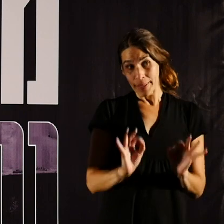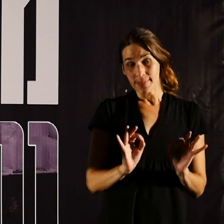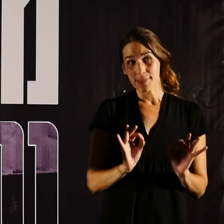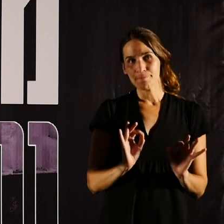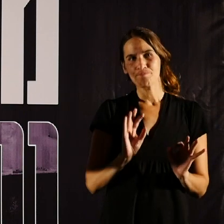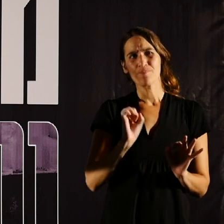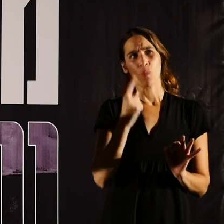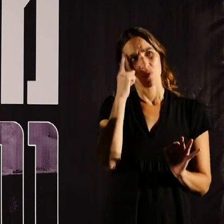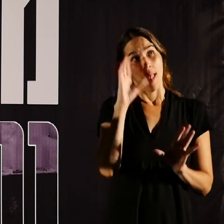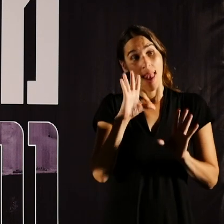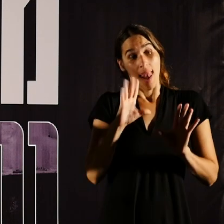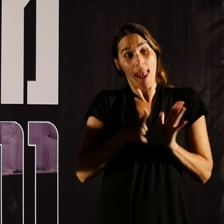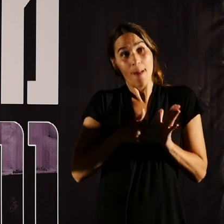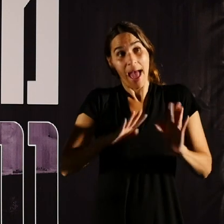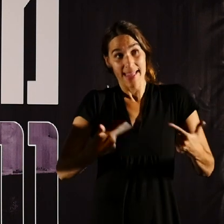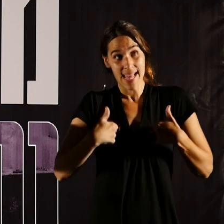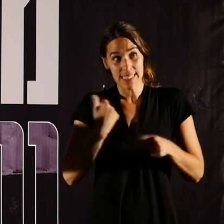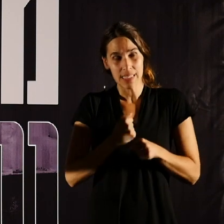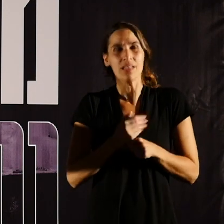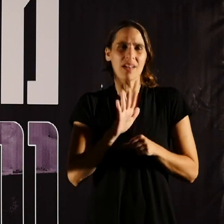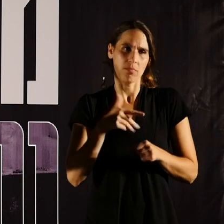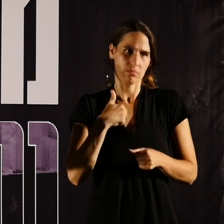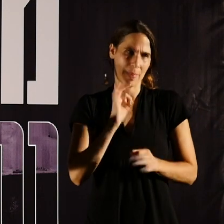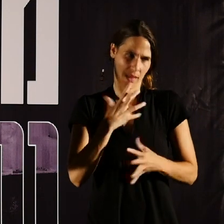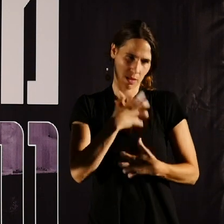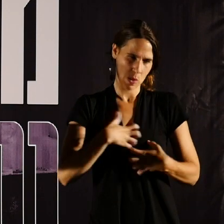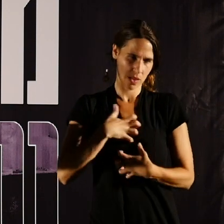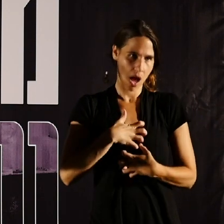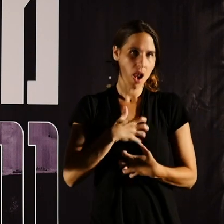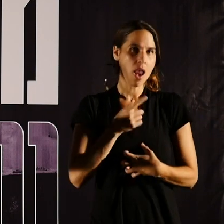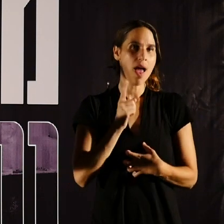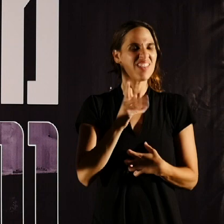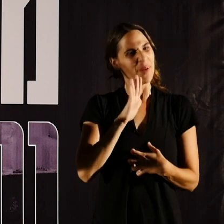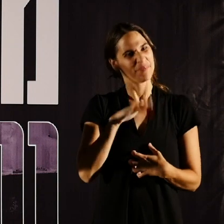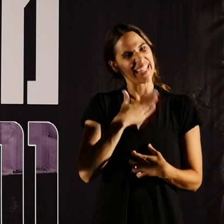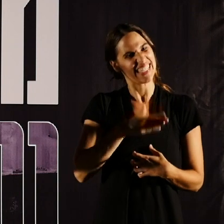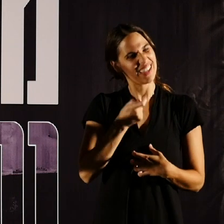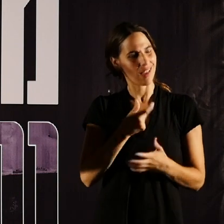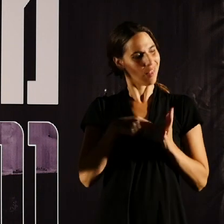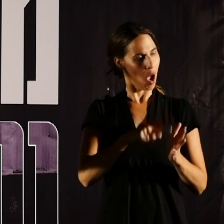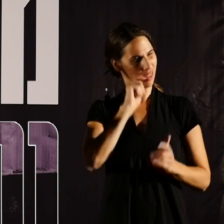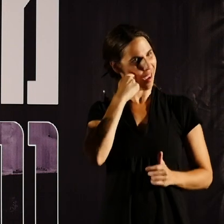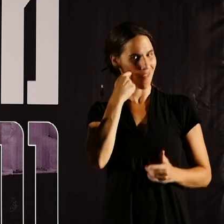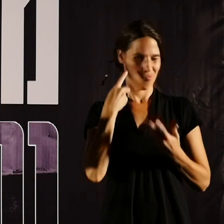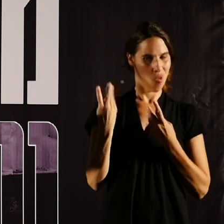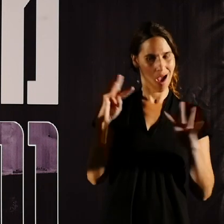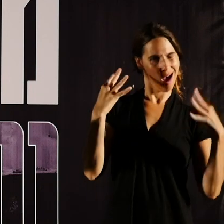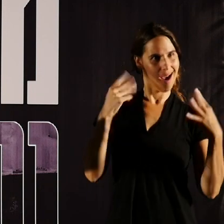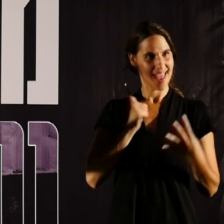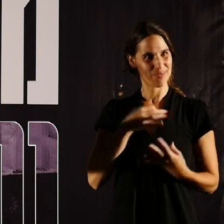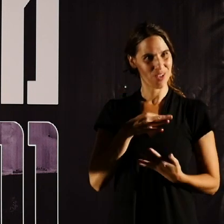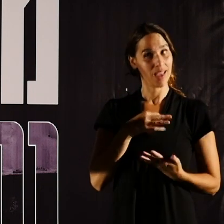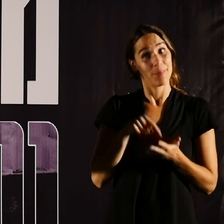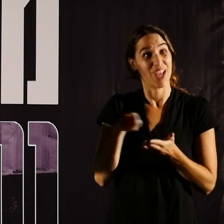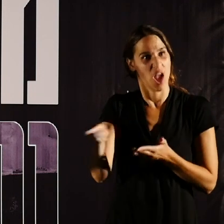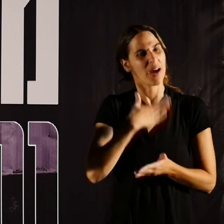מתרכזים בלמה אני עשיתי את זה גם מעבר ל שהייתי מתוסכל גם רציתי קצת לצאת גבר עם החיילים שלי כי הם